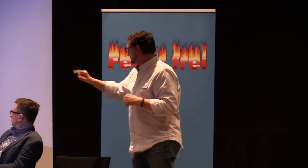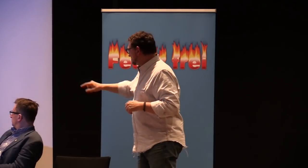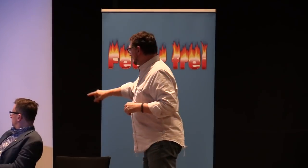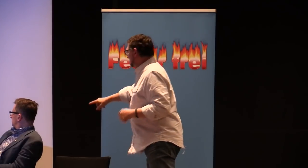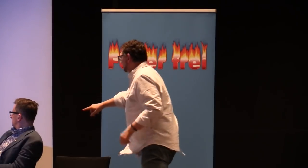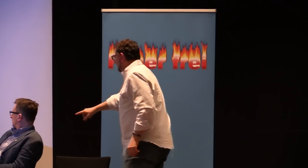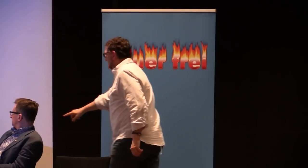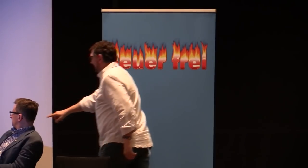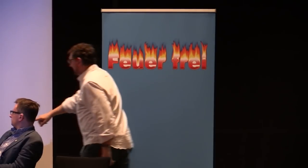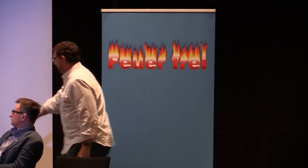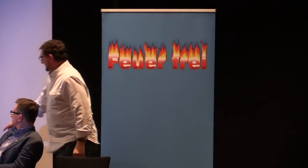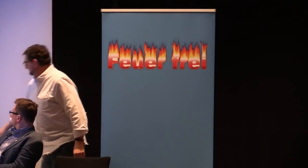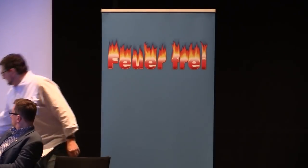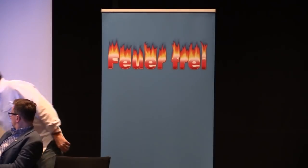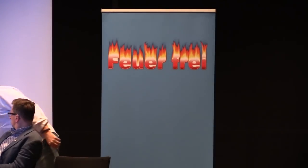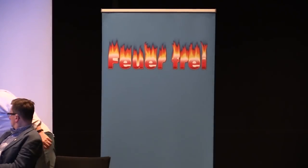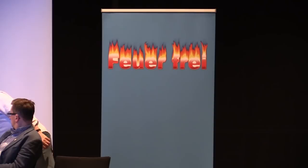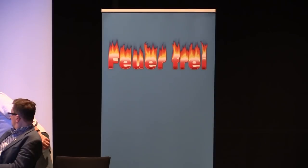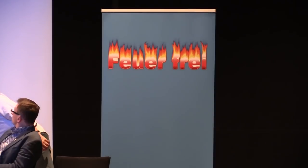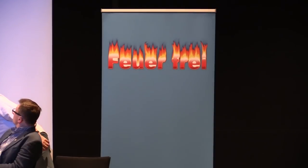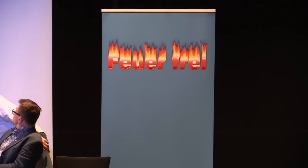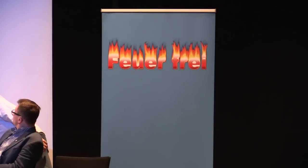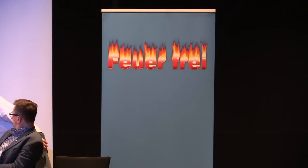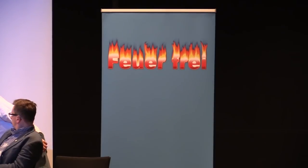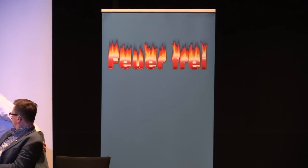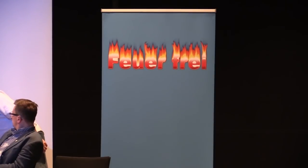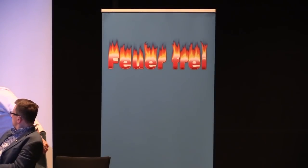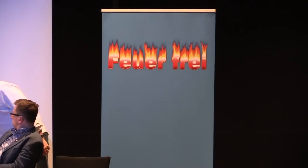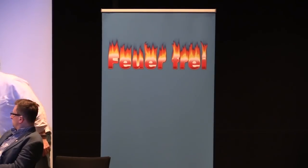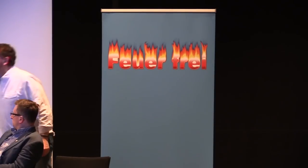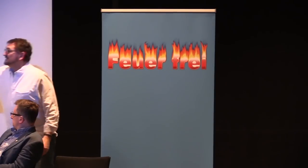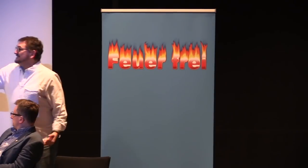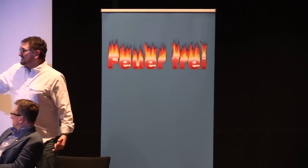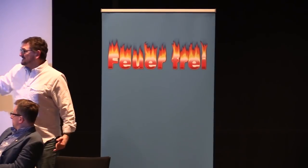Es gibt knapp 2000 Mitglieder insgesamt.